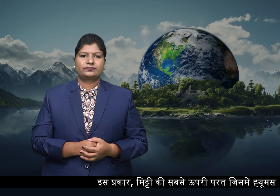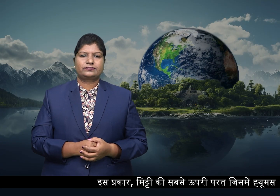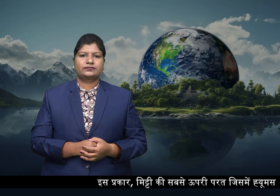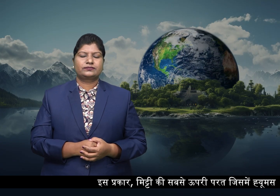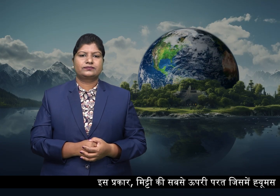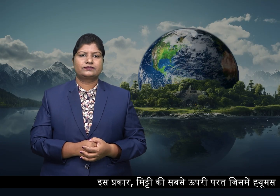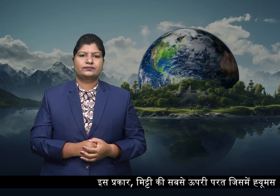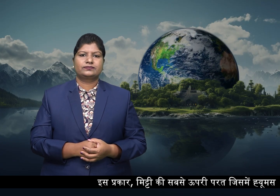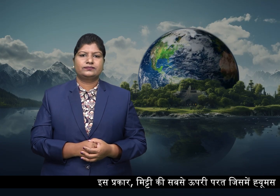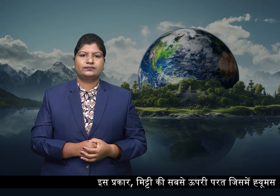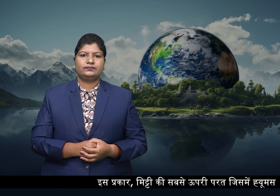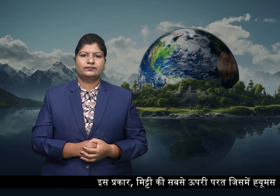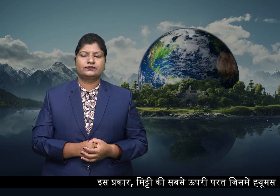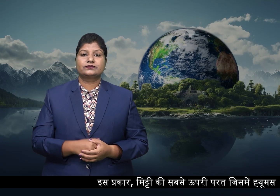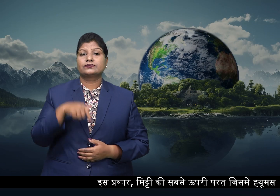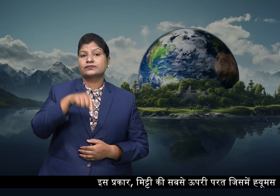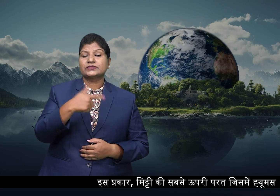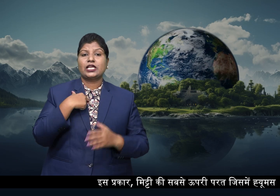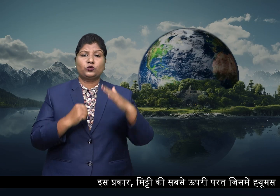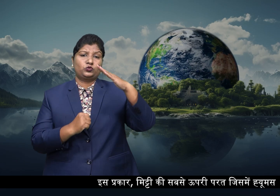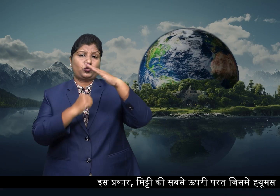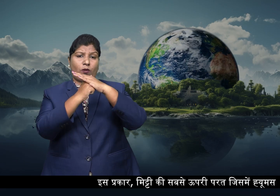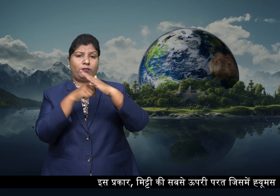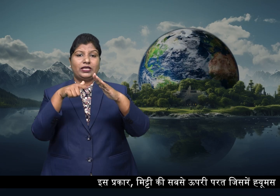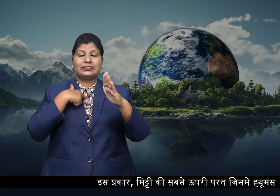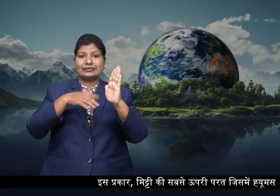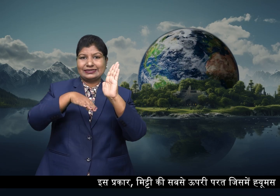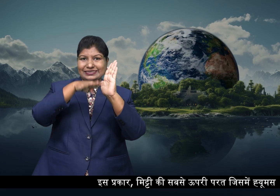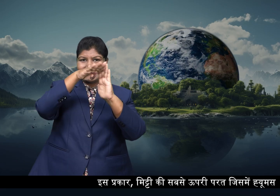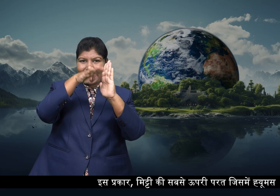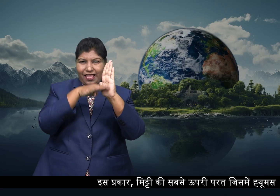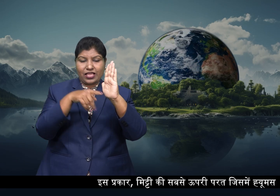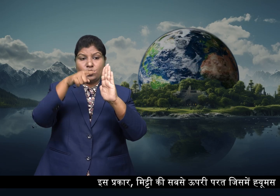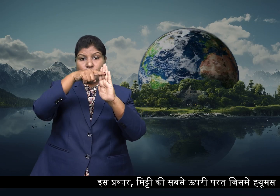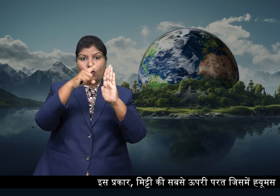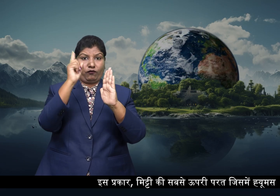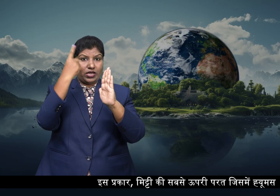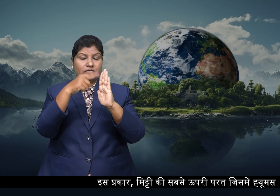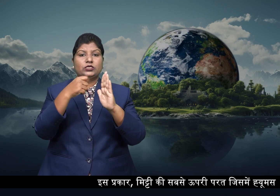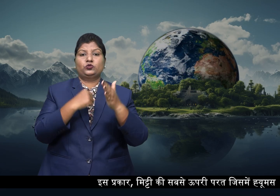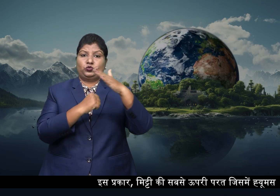इस प्रकार मिट्टी की सबसे ऊपरी परत जिसमें ह्यूमस